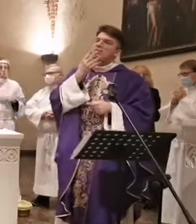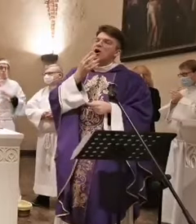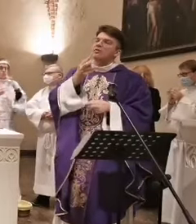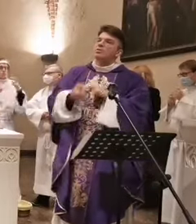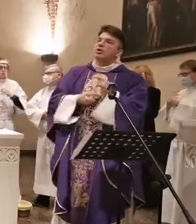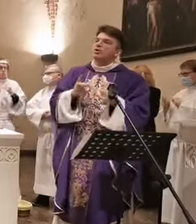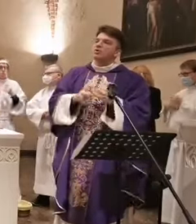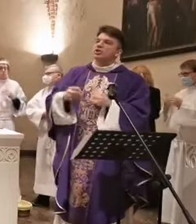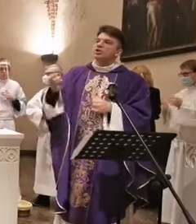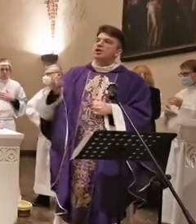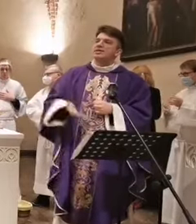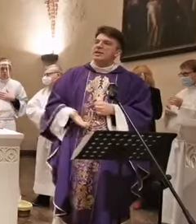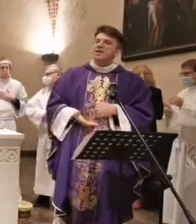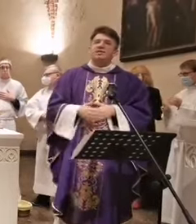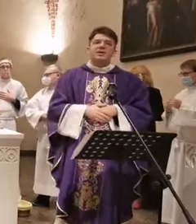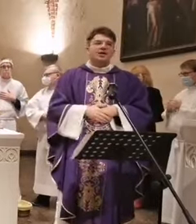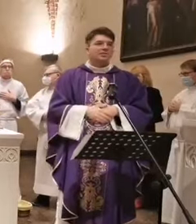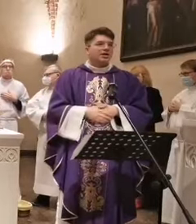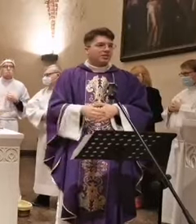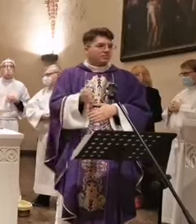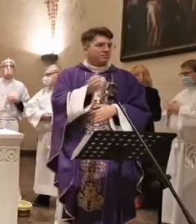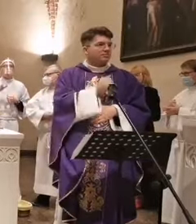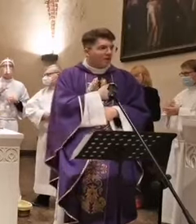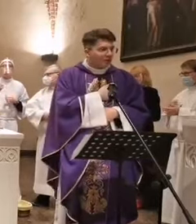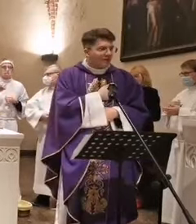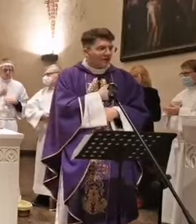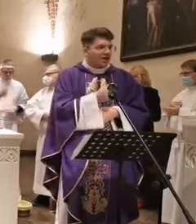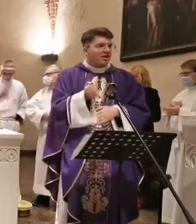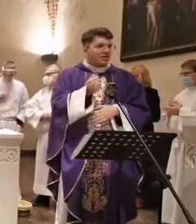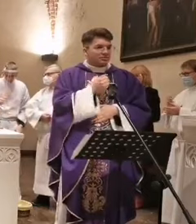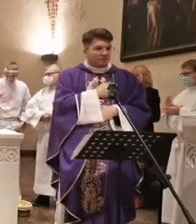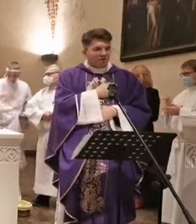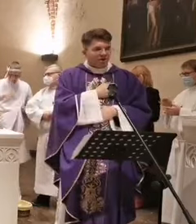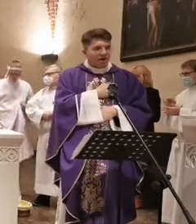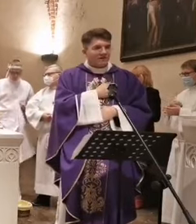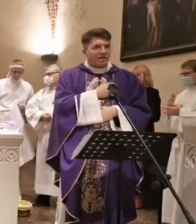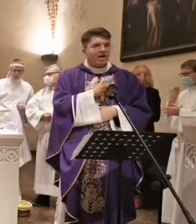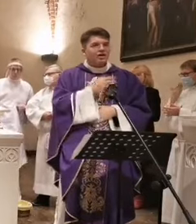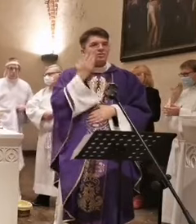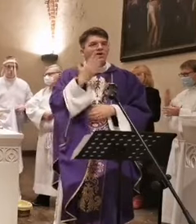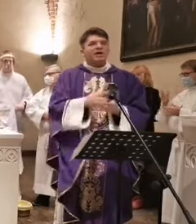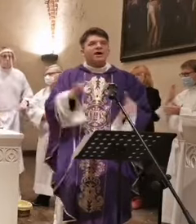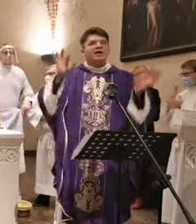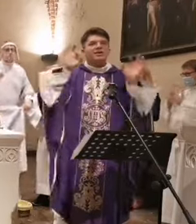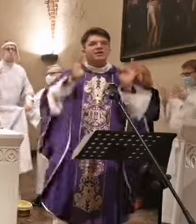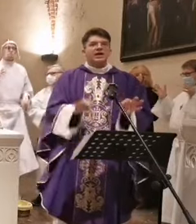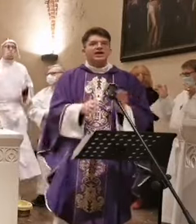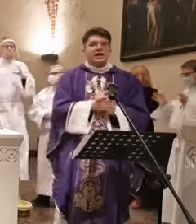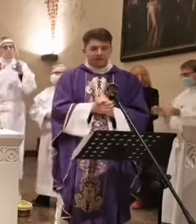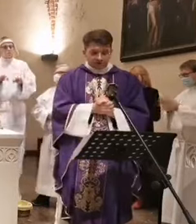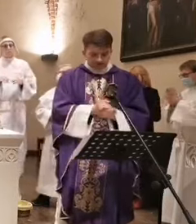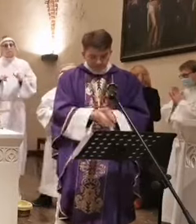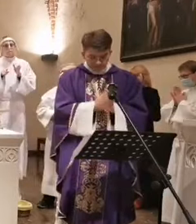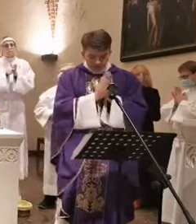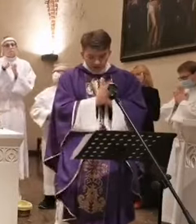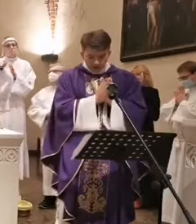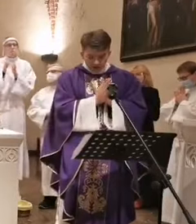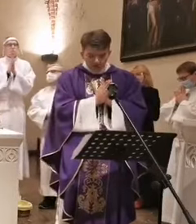myślą, wolą, uczynkiem i zaniedbaniem. Moja wina, moja wina, moja bardzo wielka